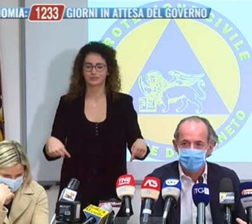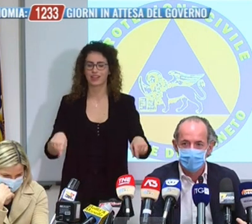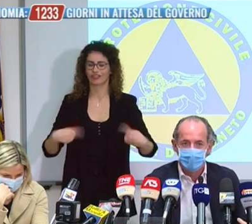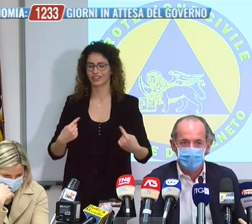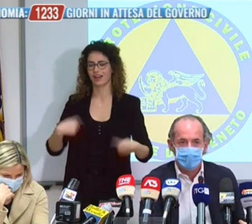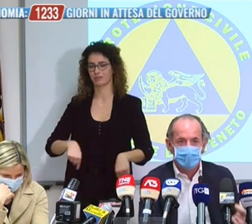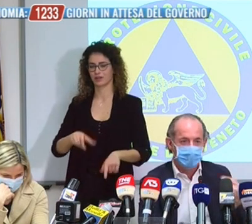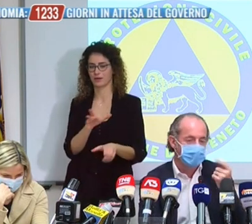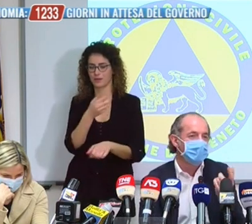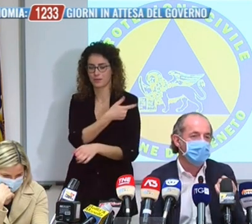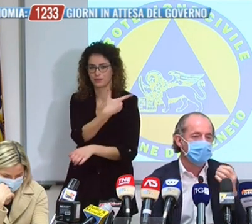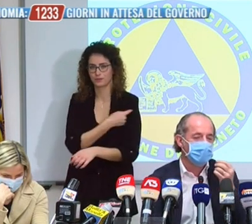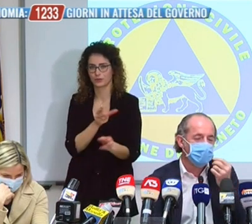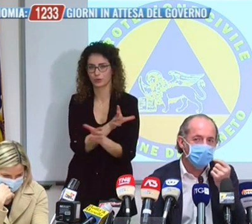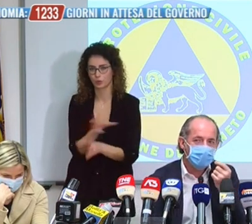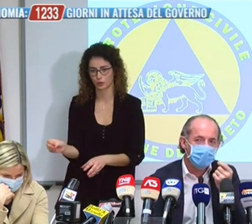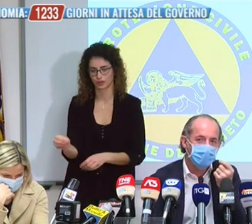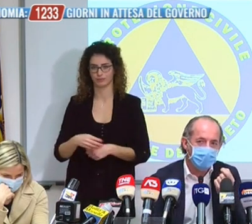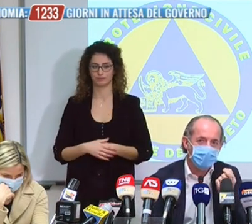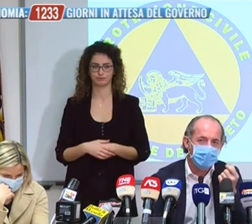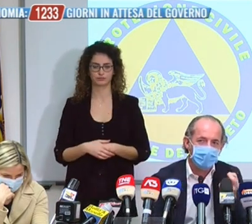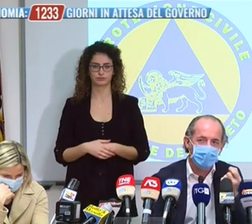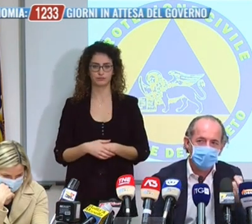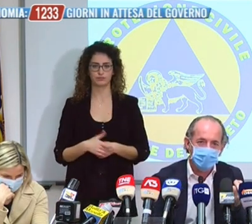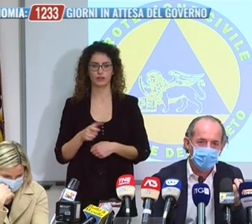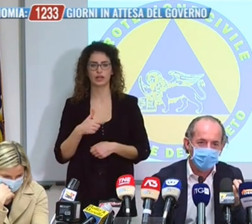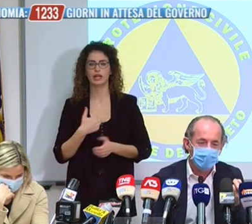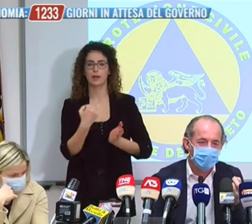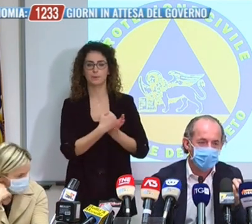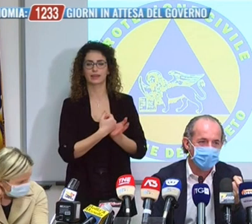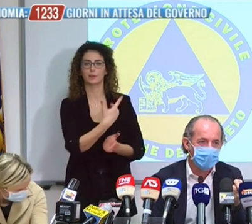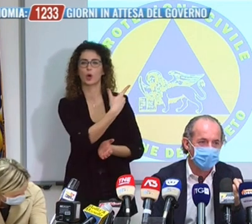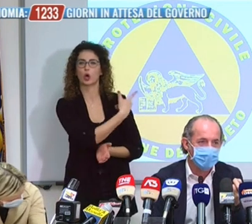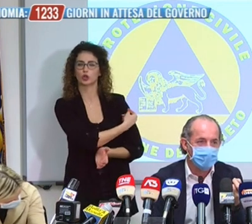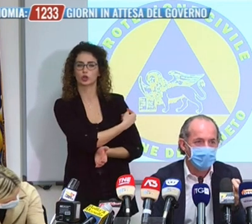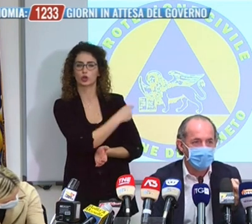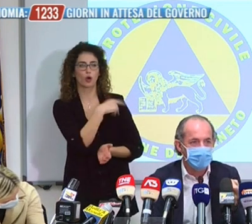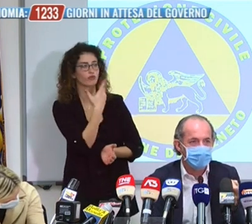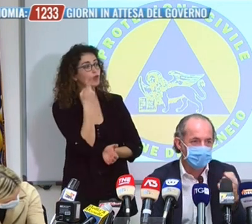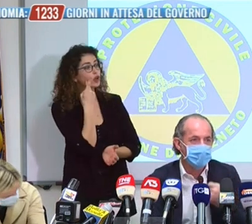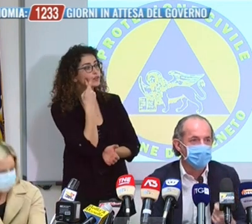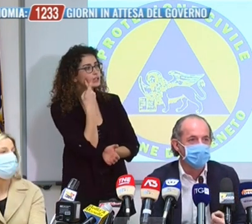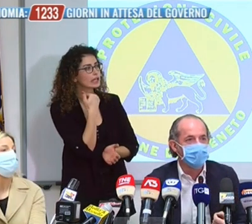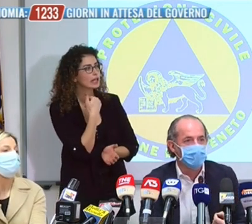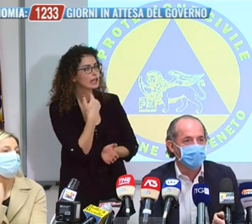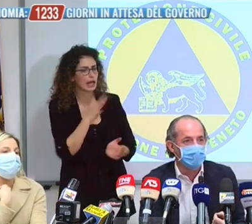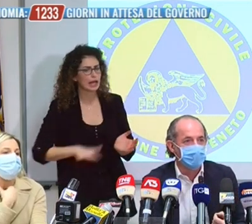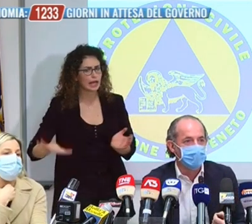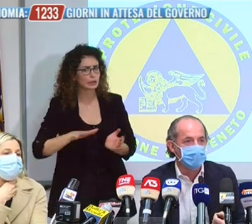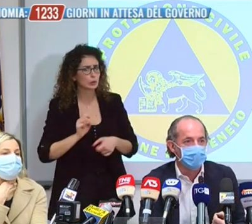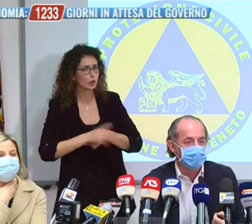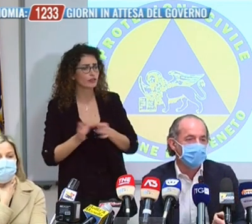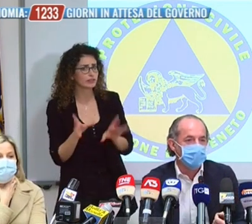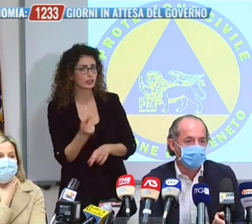sfida. Anche perché come puoi chiedere il passaporto vaccinale se non sei comunità Covid